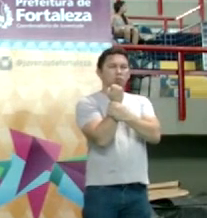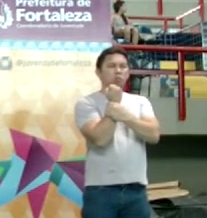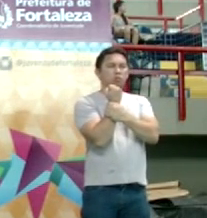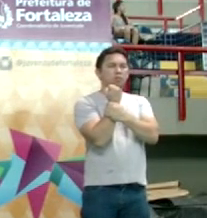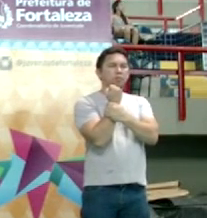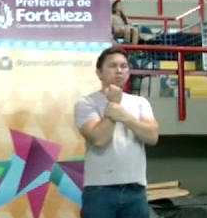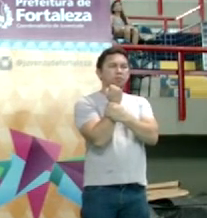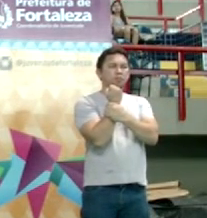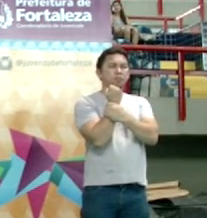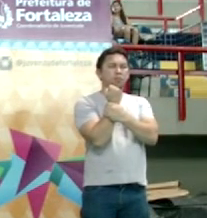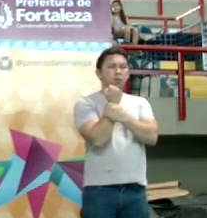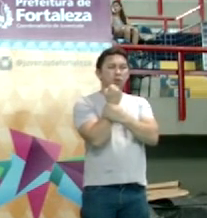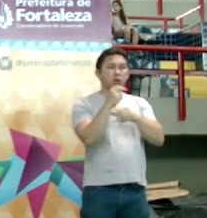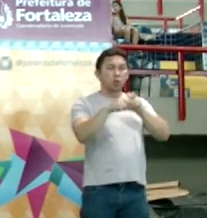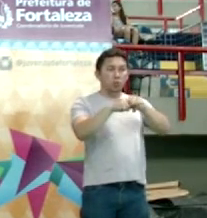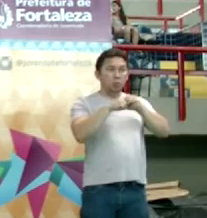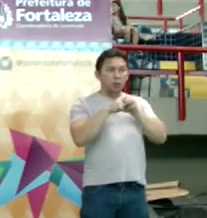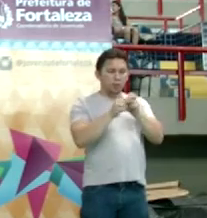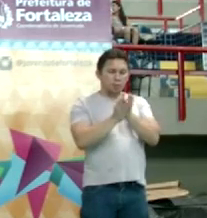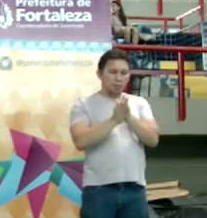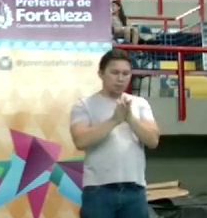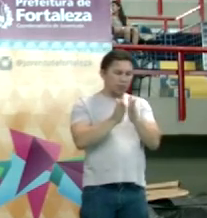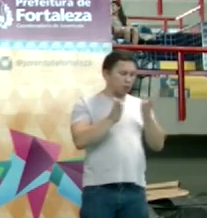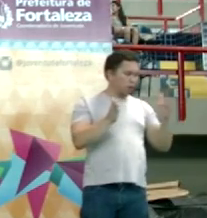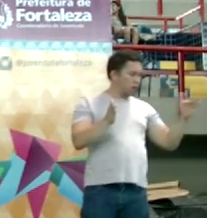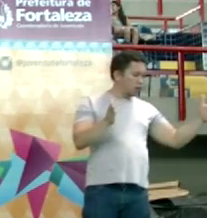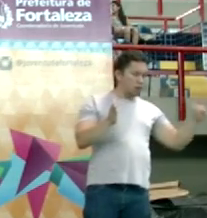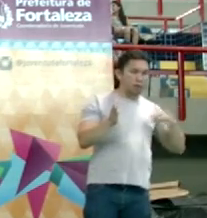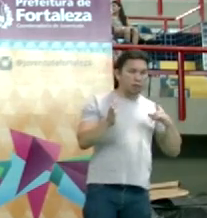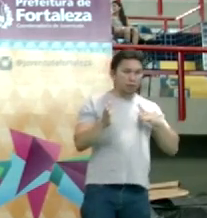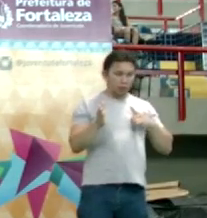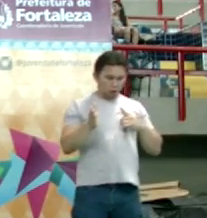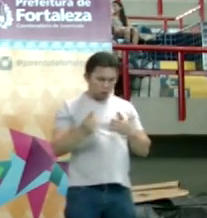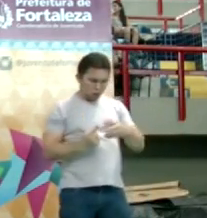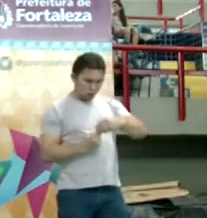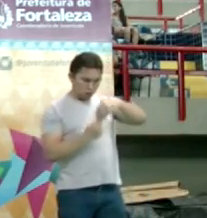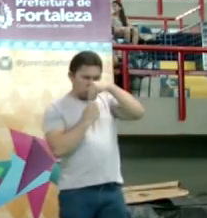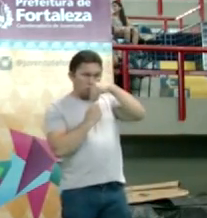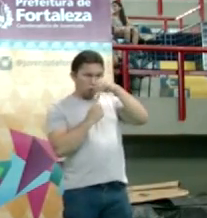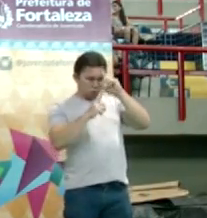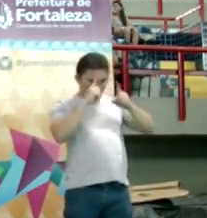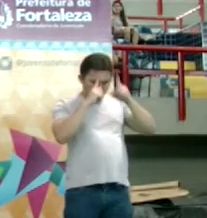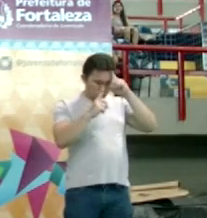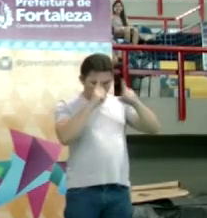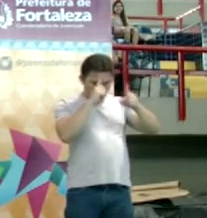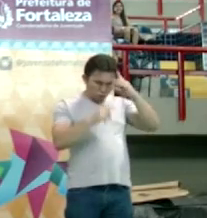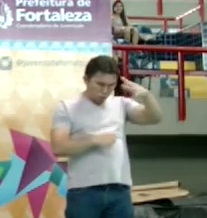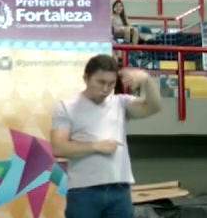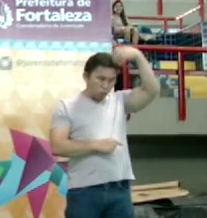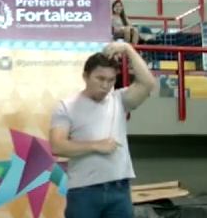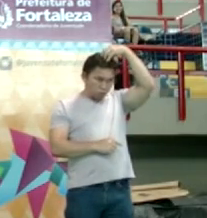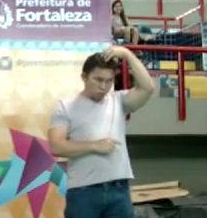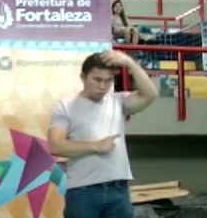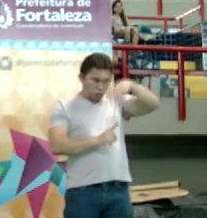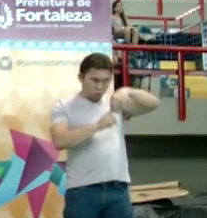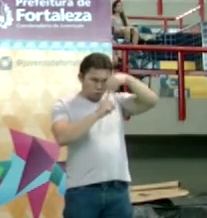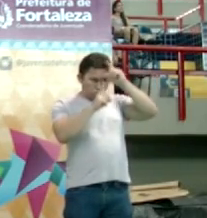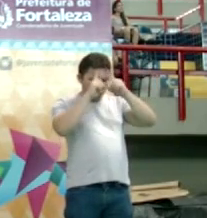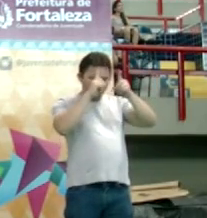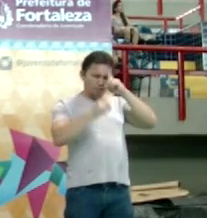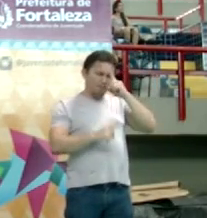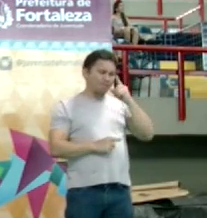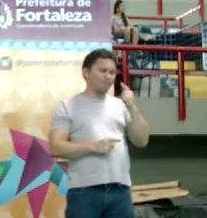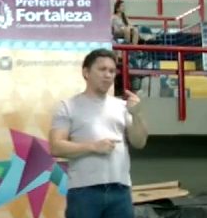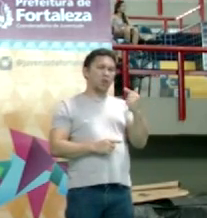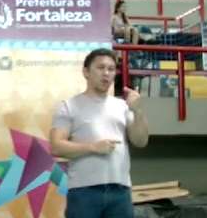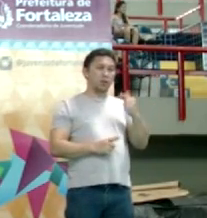sustentação. Na verdade, ninguém governa sozinho. Ninguém consegue governar sozinho.